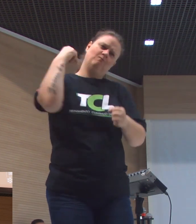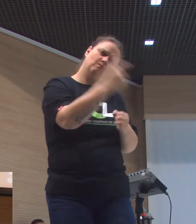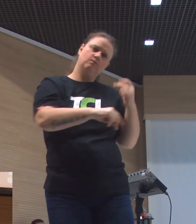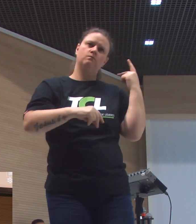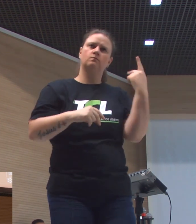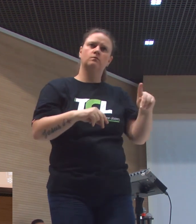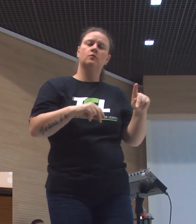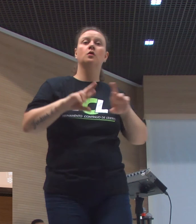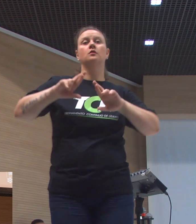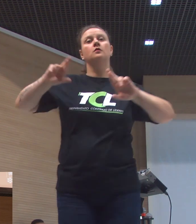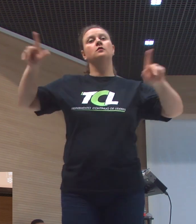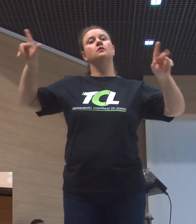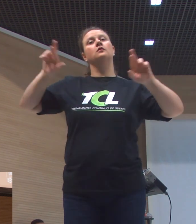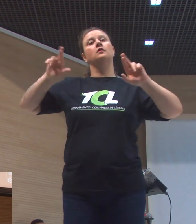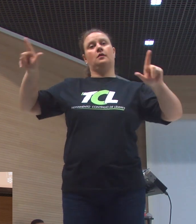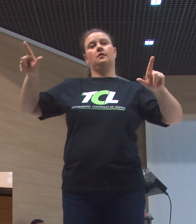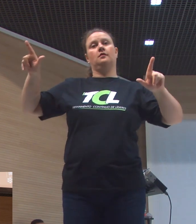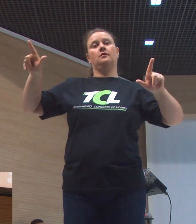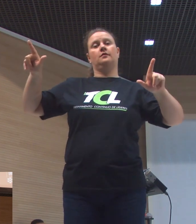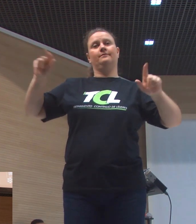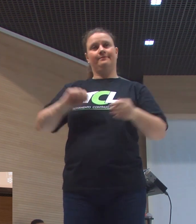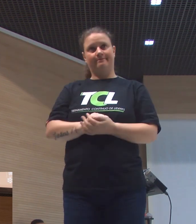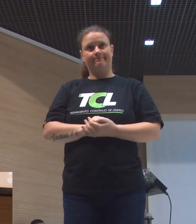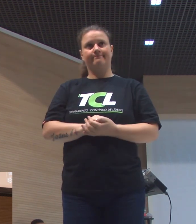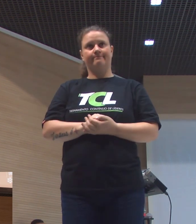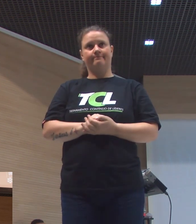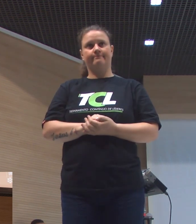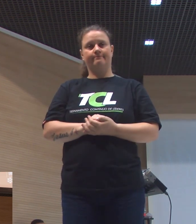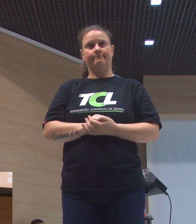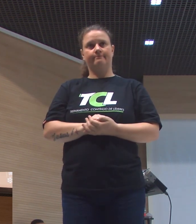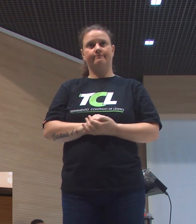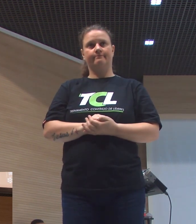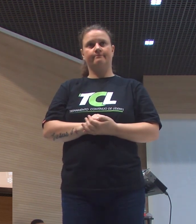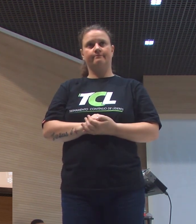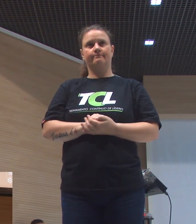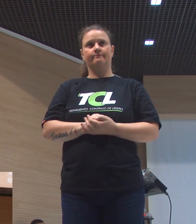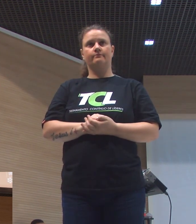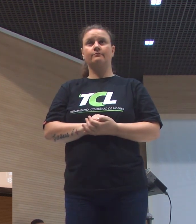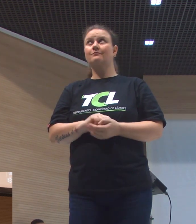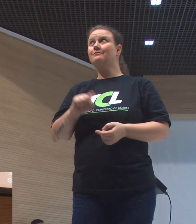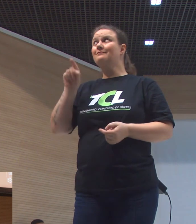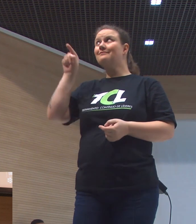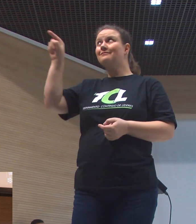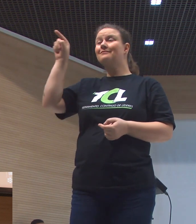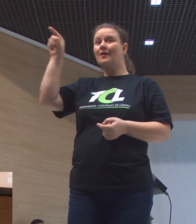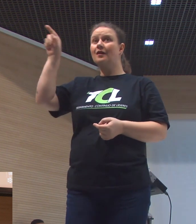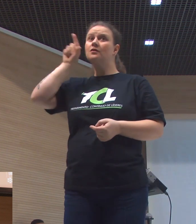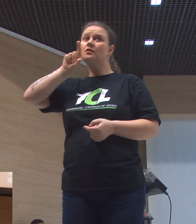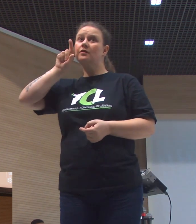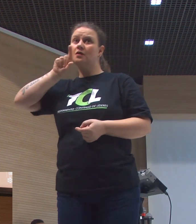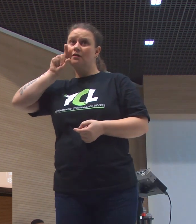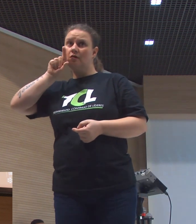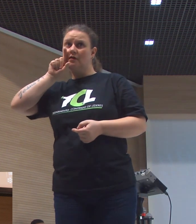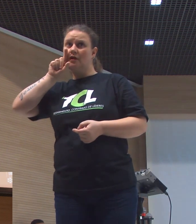outra. Lá, de maneira geral, você é honesto até que se prove ao contrário. Aqui, no Brasil, você é desonesto